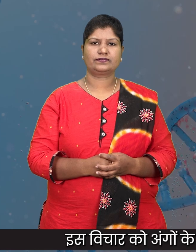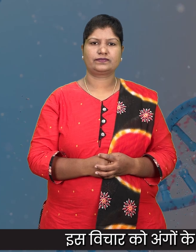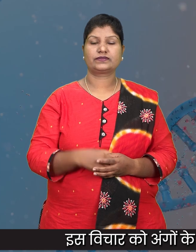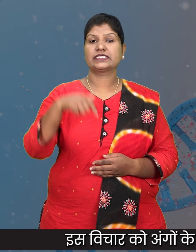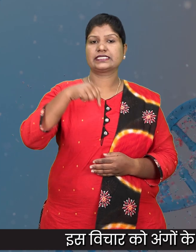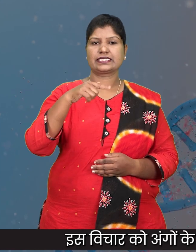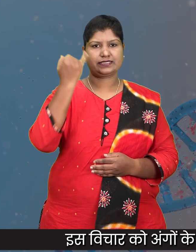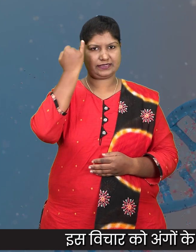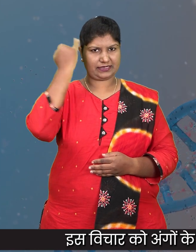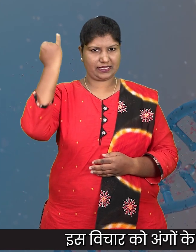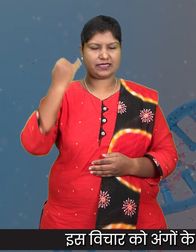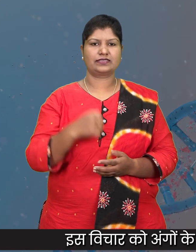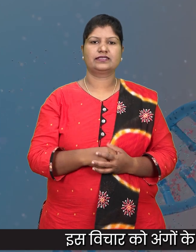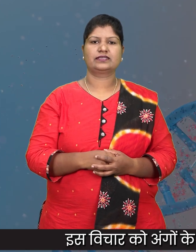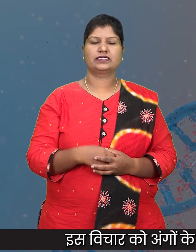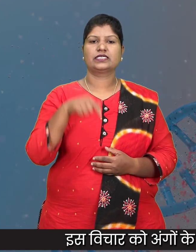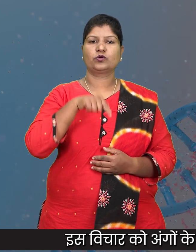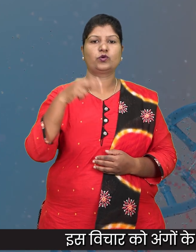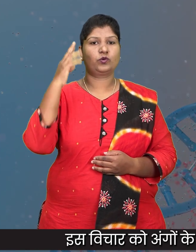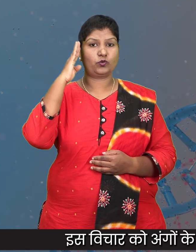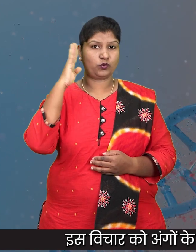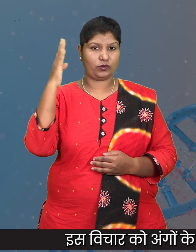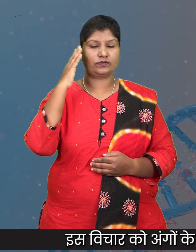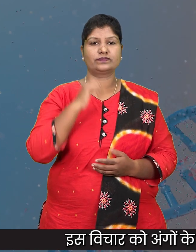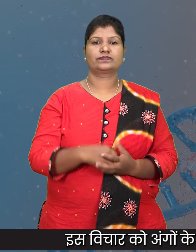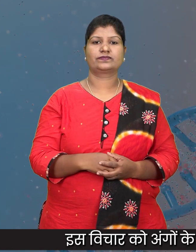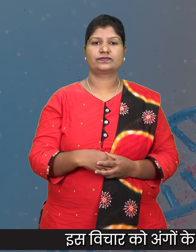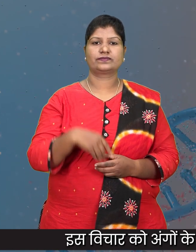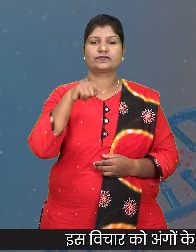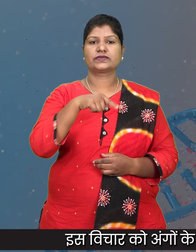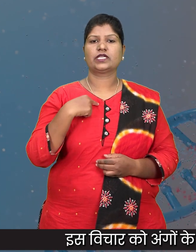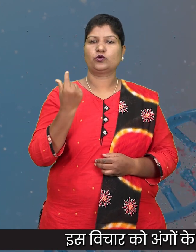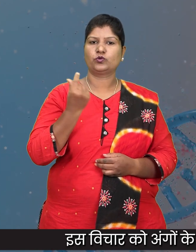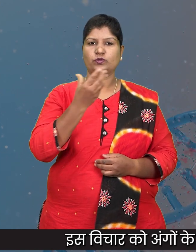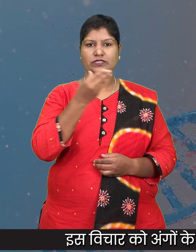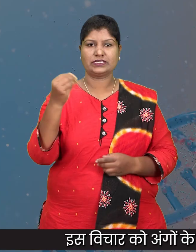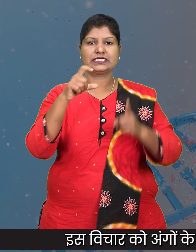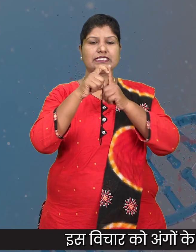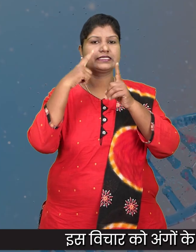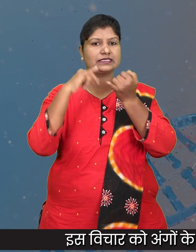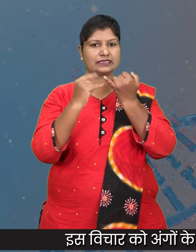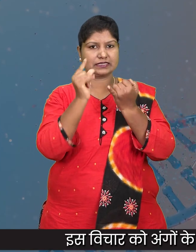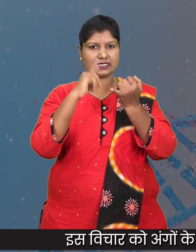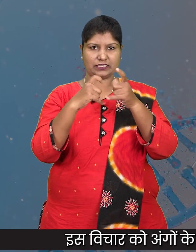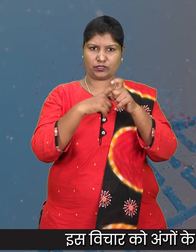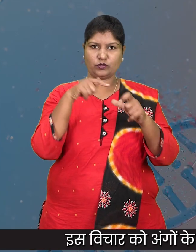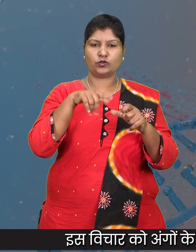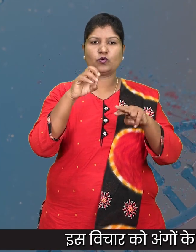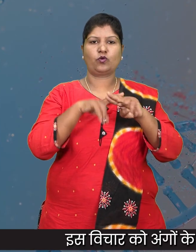इस विचार को अंगों के उपयोग और अप्रयोग के रूप में जाना जाता है।